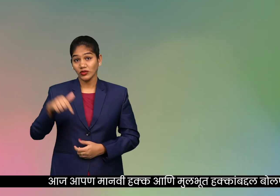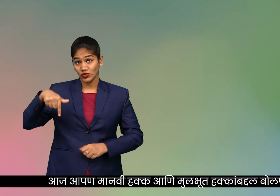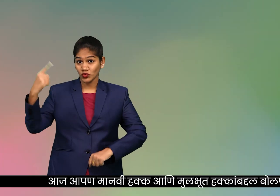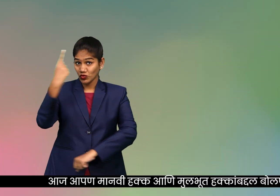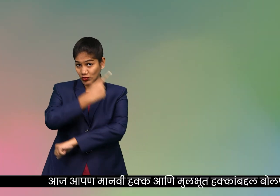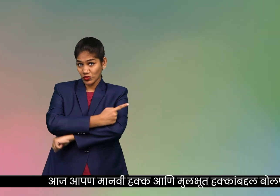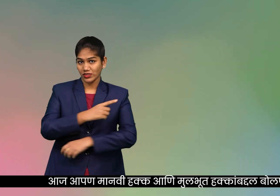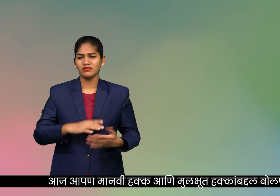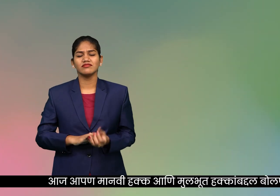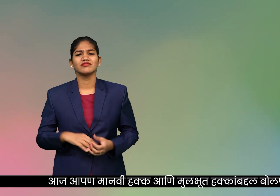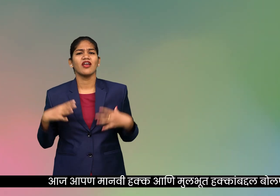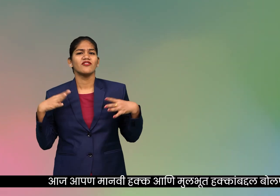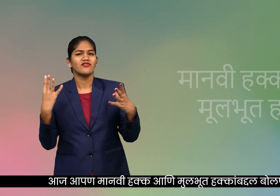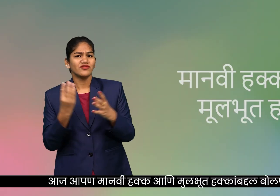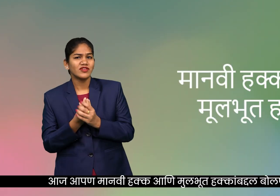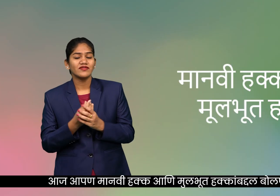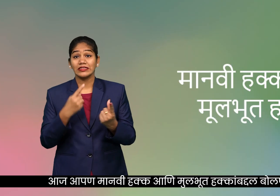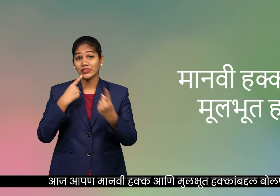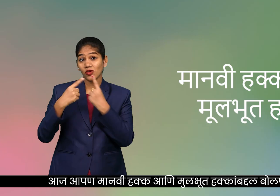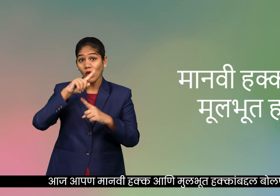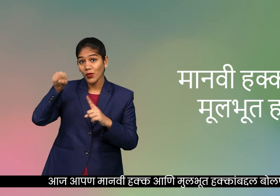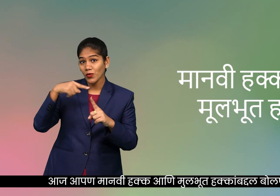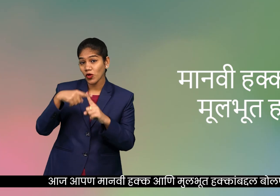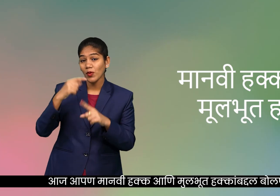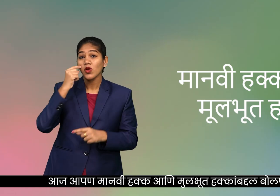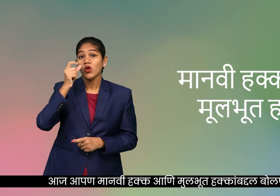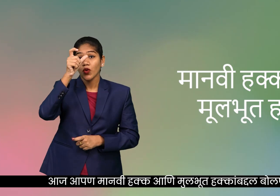आज आपण मानवी हक्क आणि मूलभूत हक्कांबद्दल बोलणार आहोत.